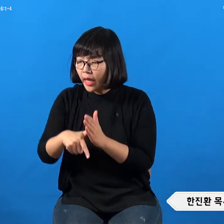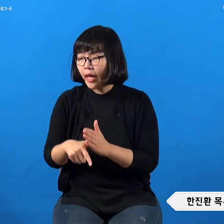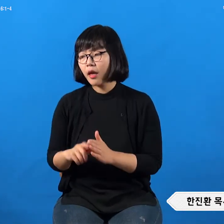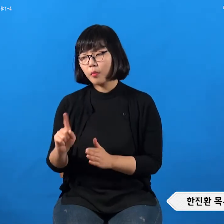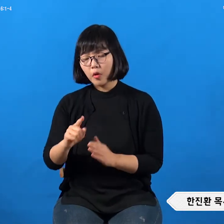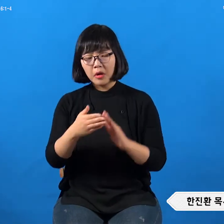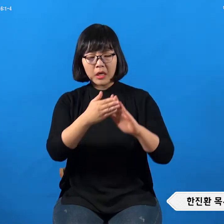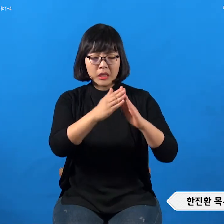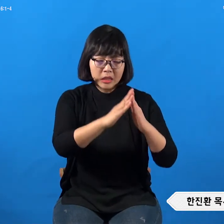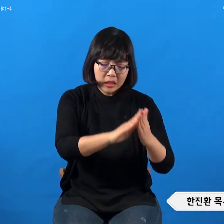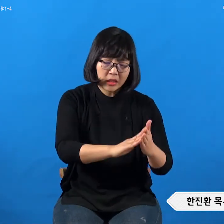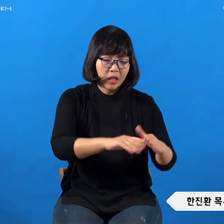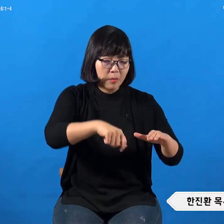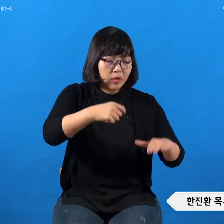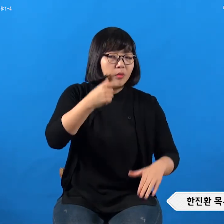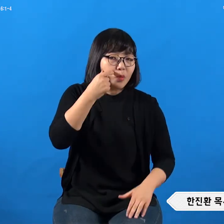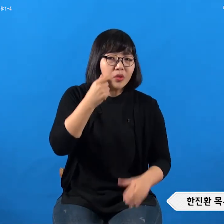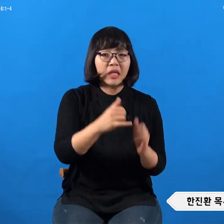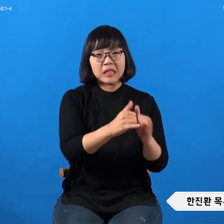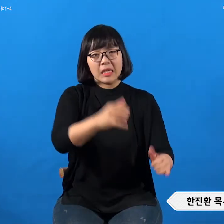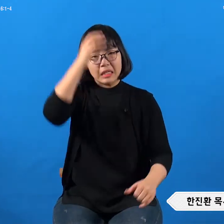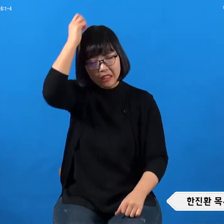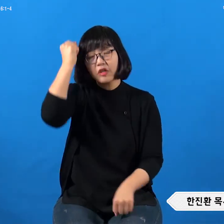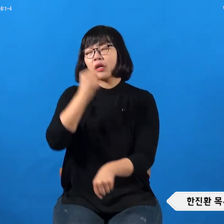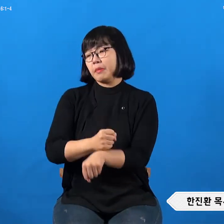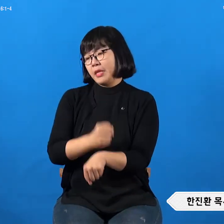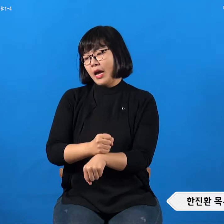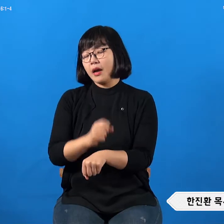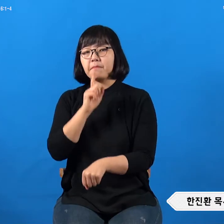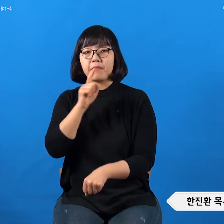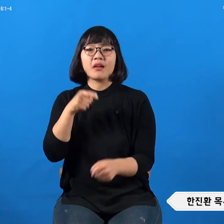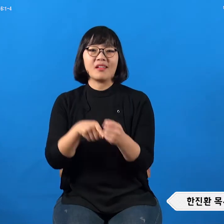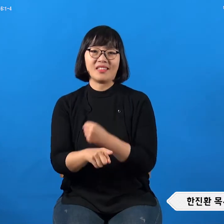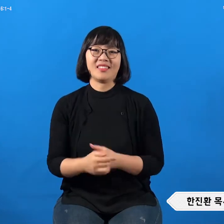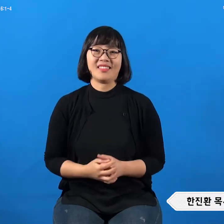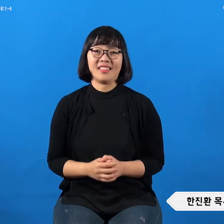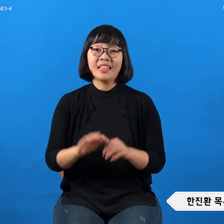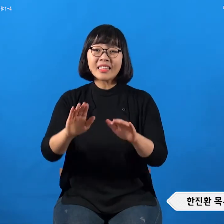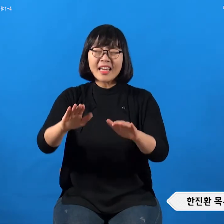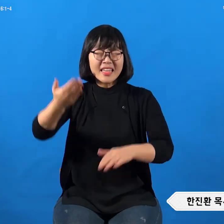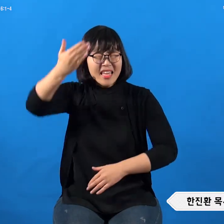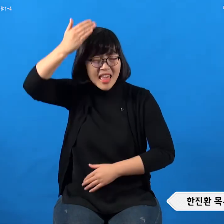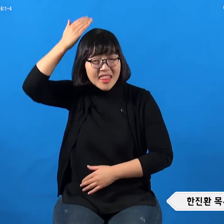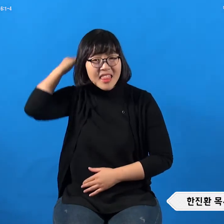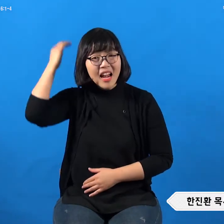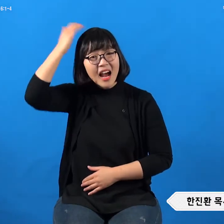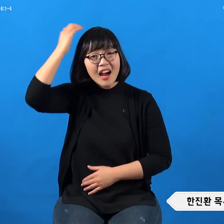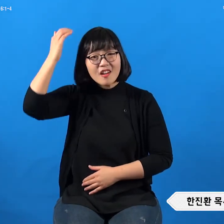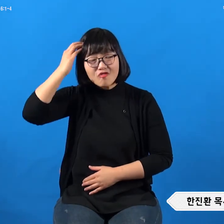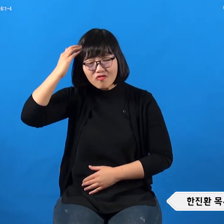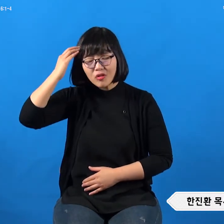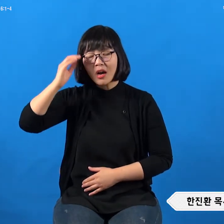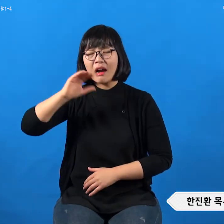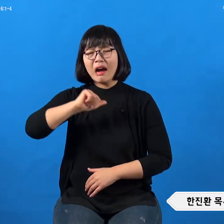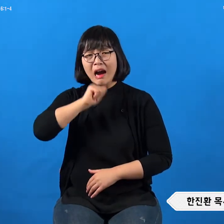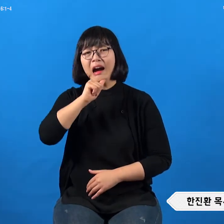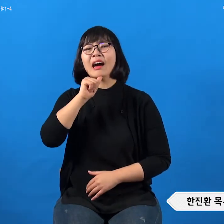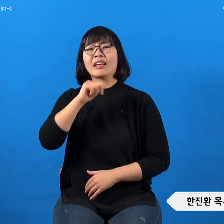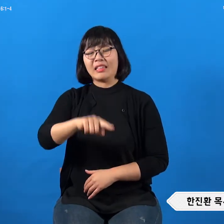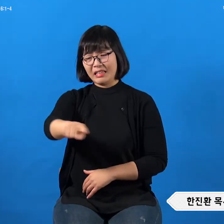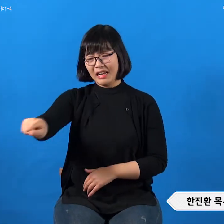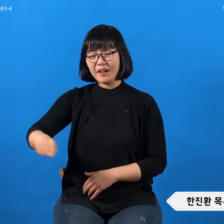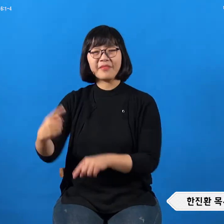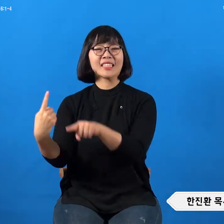하는 뜻이죠. 그 당시야 교인들 자기들도 다 가난했습니다. 그런데도 밥